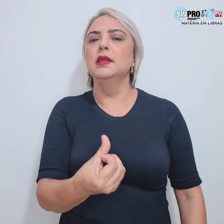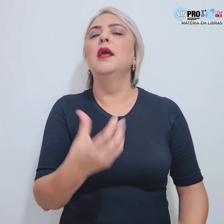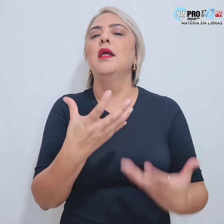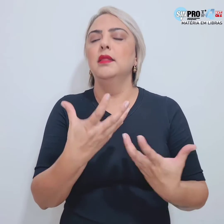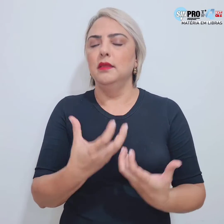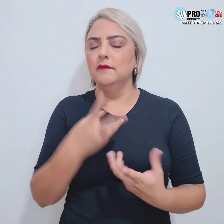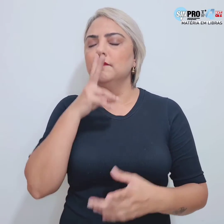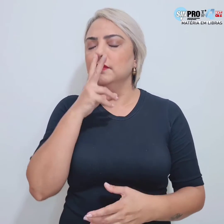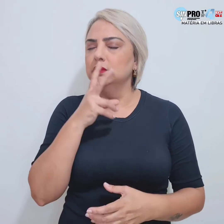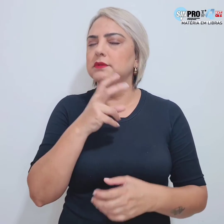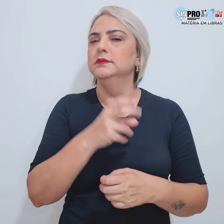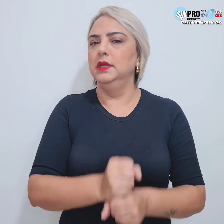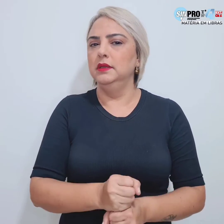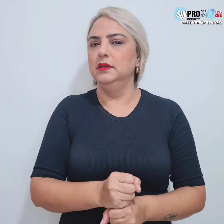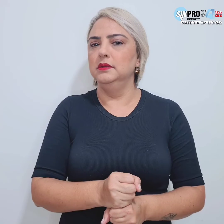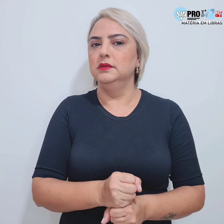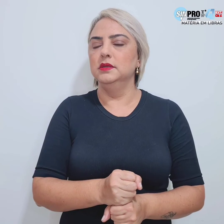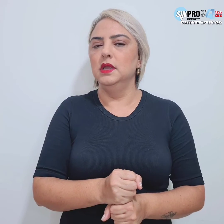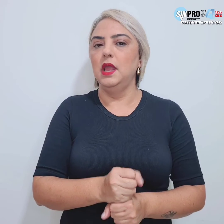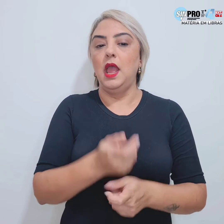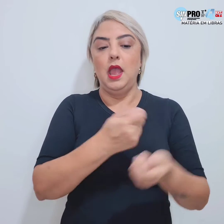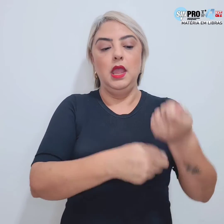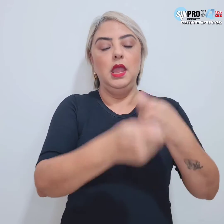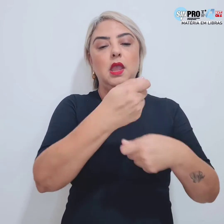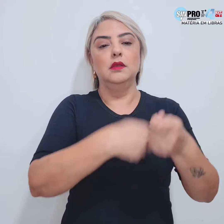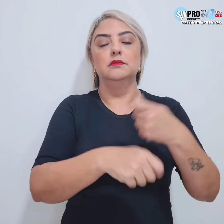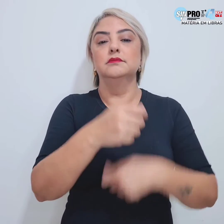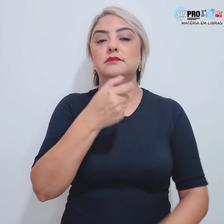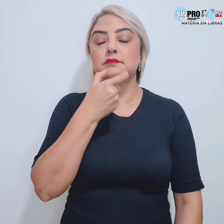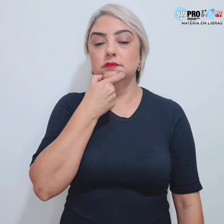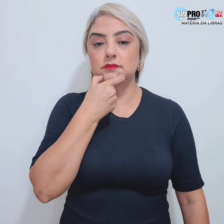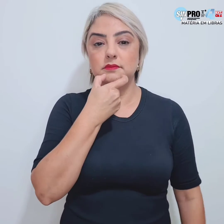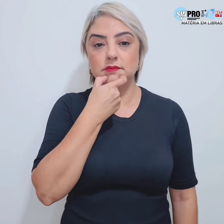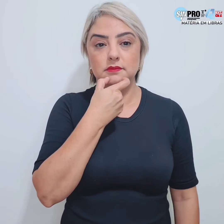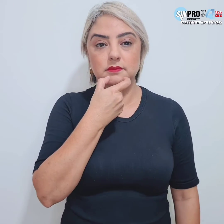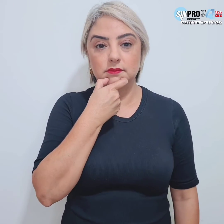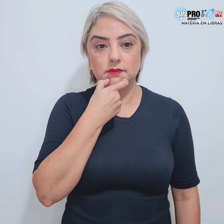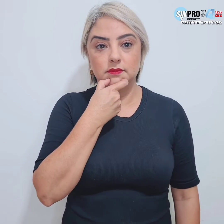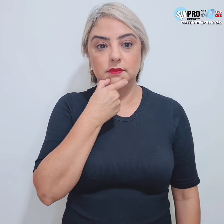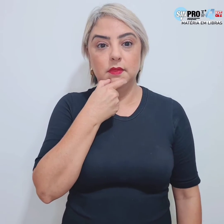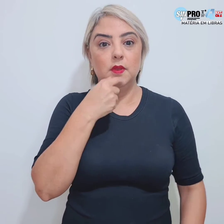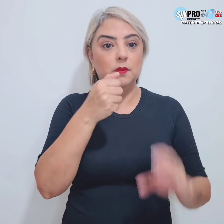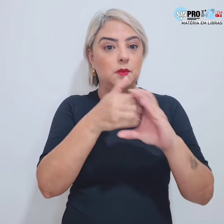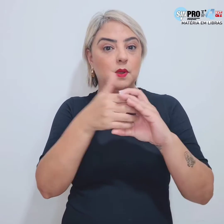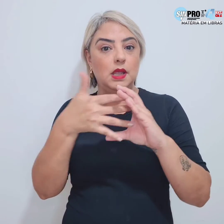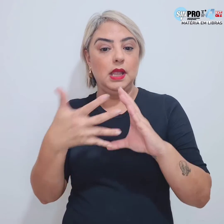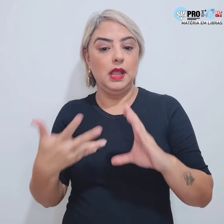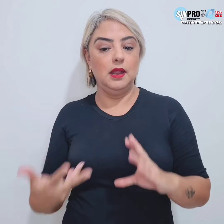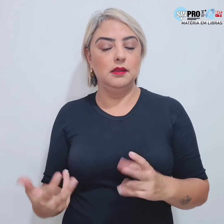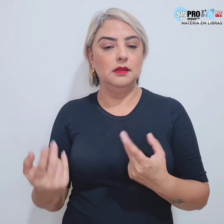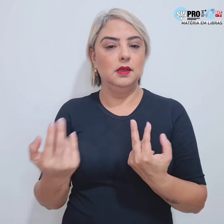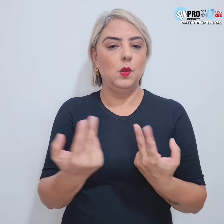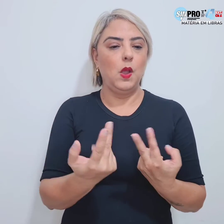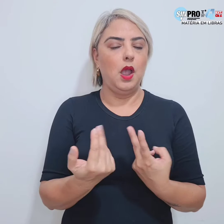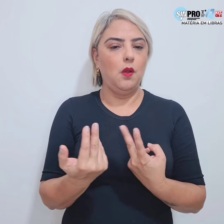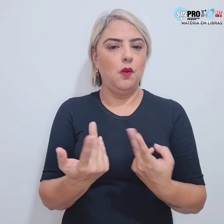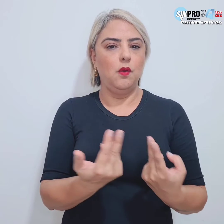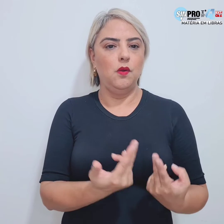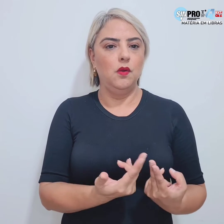fortemente a economia neoliberal, como características semelhantes em tudo